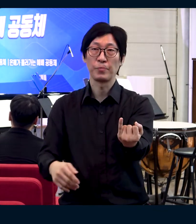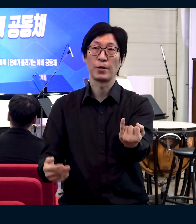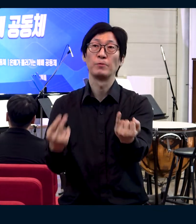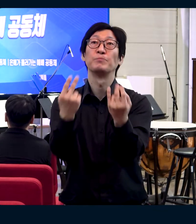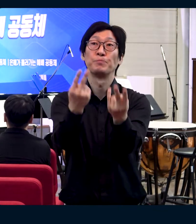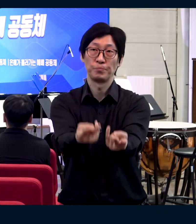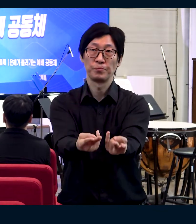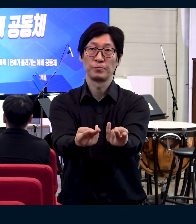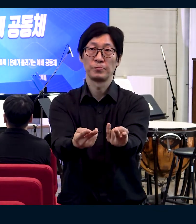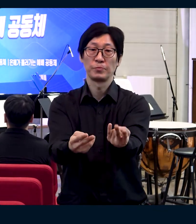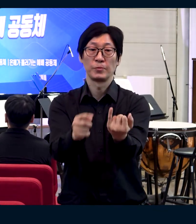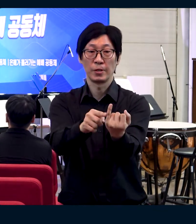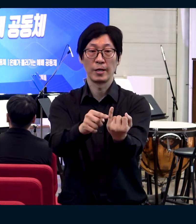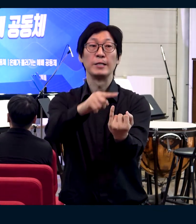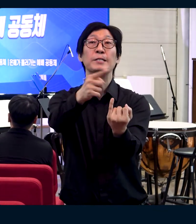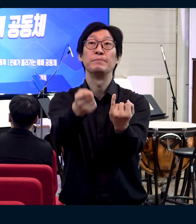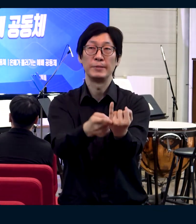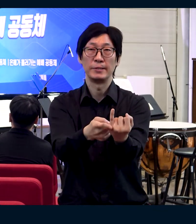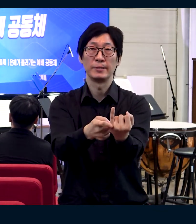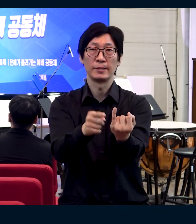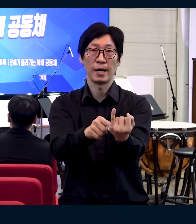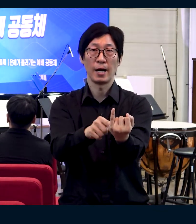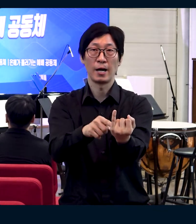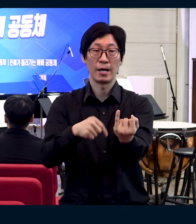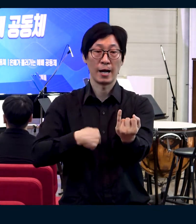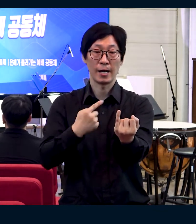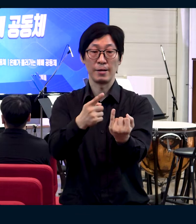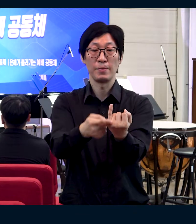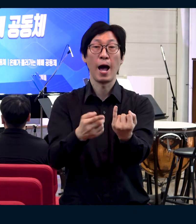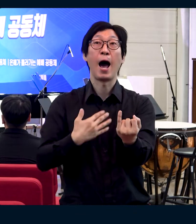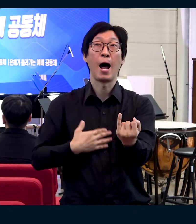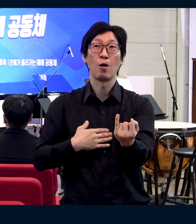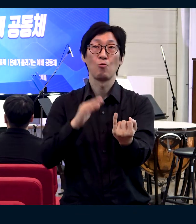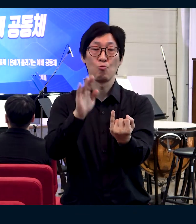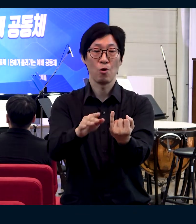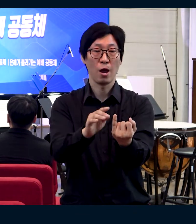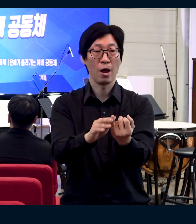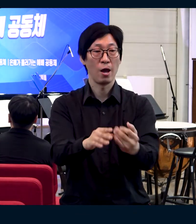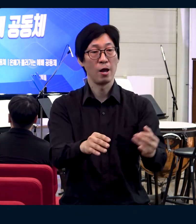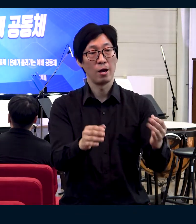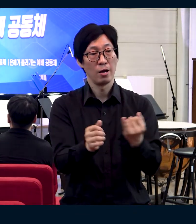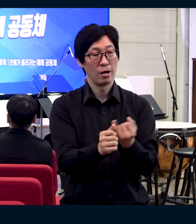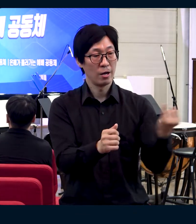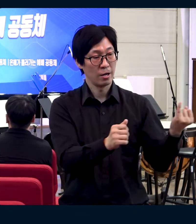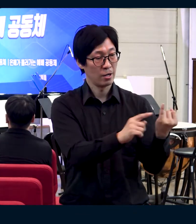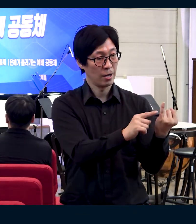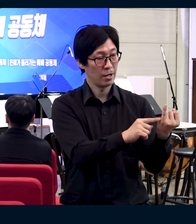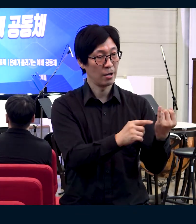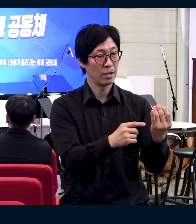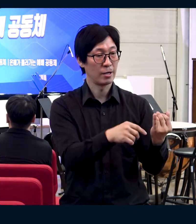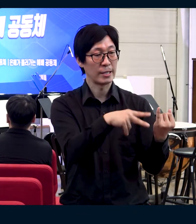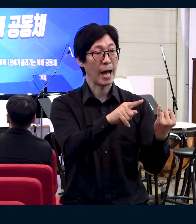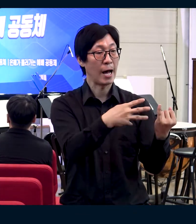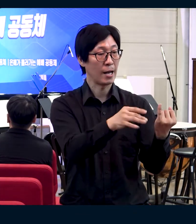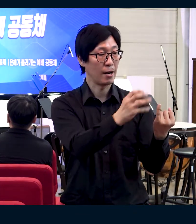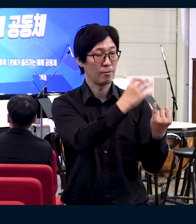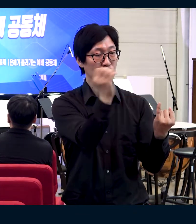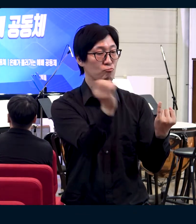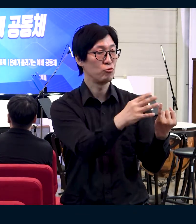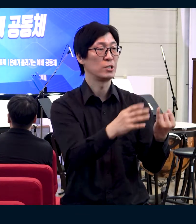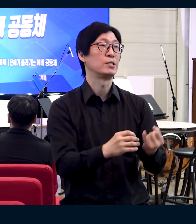하갈과 동침하였더니 하갈이 임신하매 그가 자기의 임신함을 알고 그의 여주인을